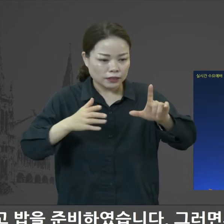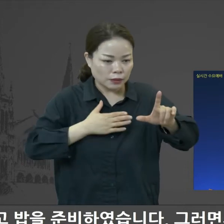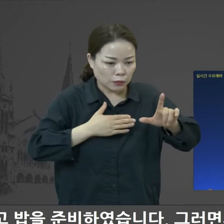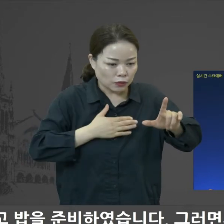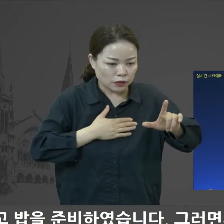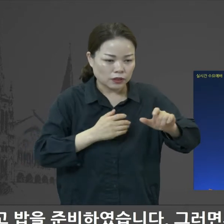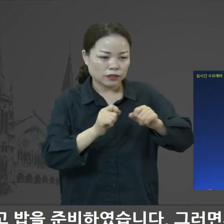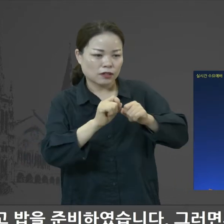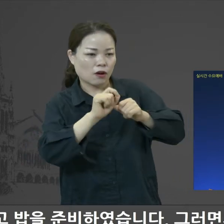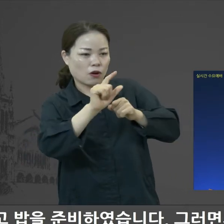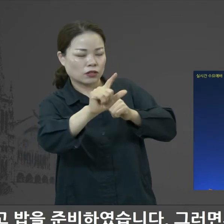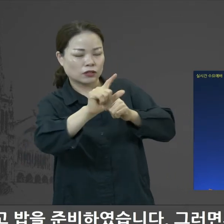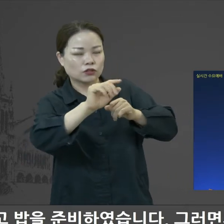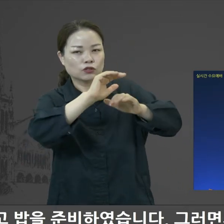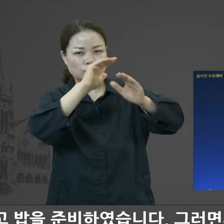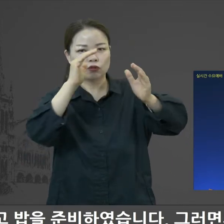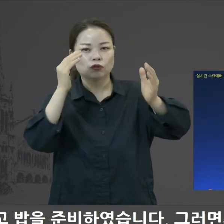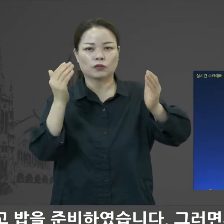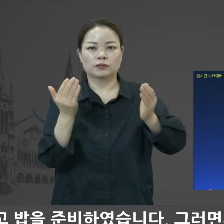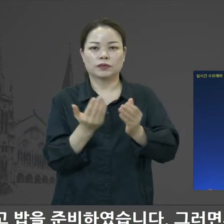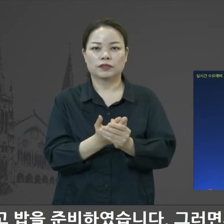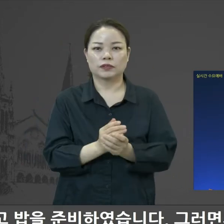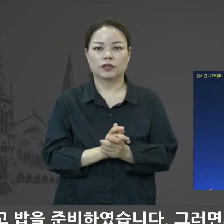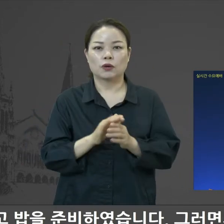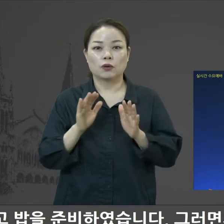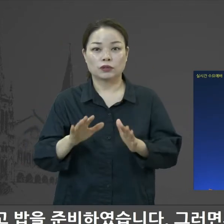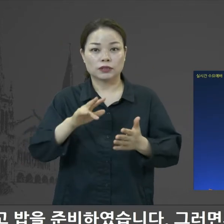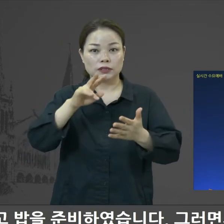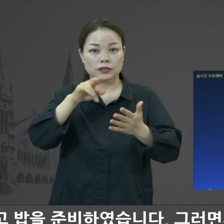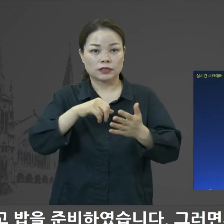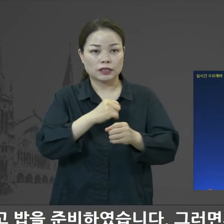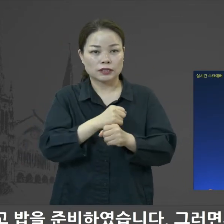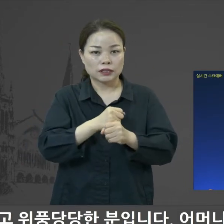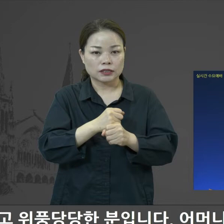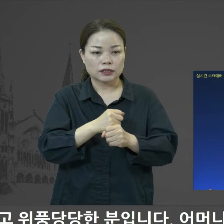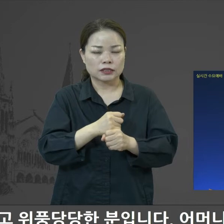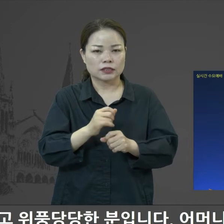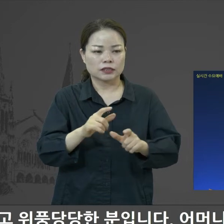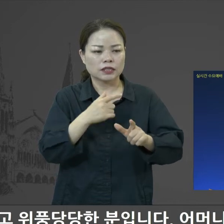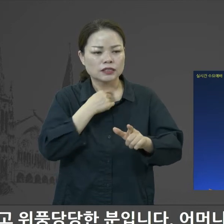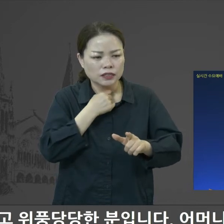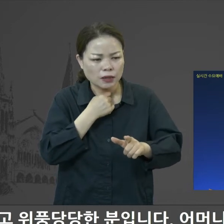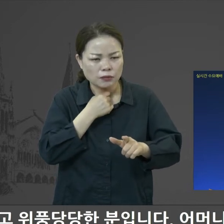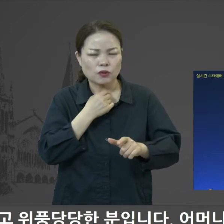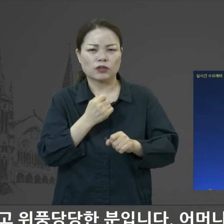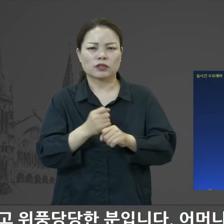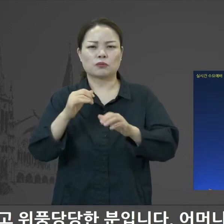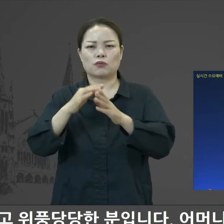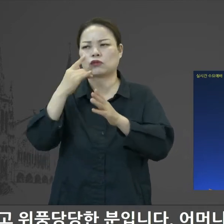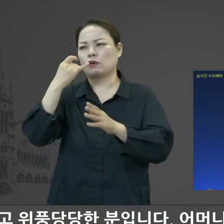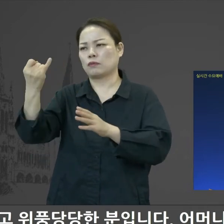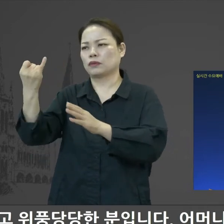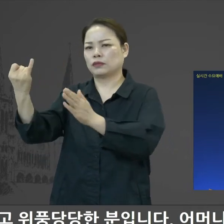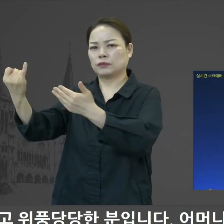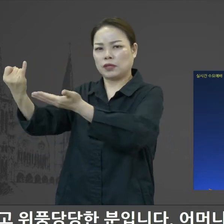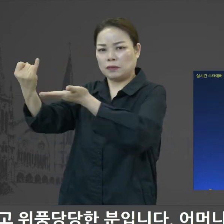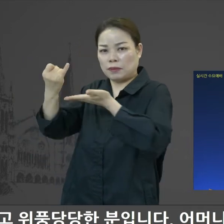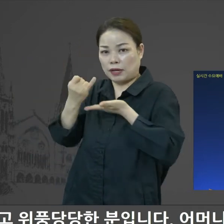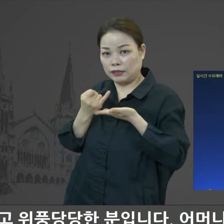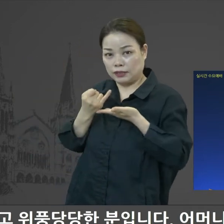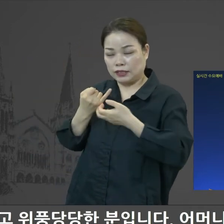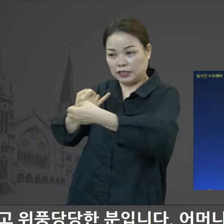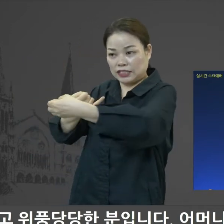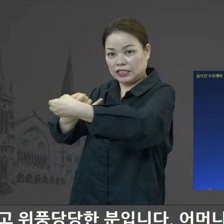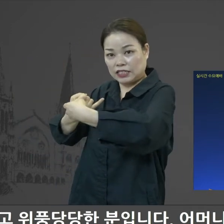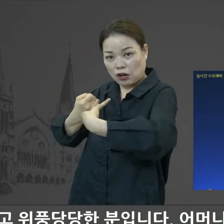인생 거의 전부라 해도 과언이 아닙니다. 오늘 제가 윤리적인 삶을 추구한다면 그것은 모두 어머니께로부터 받은